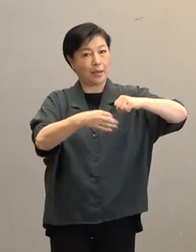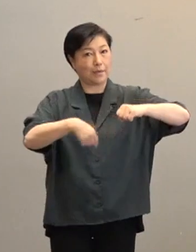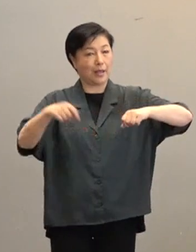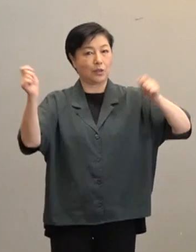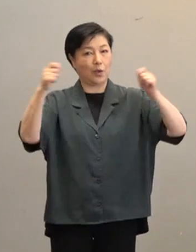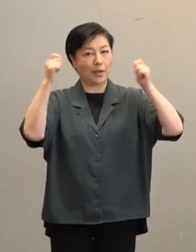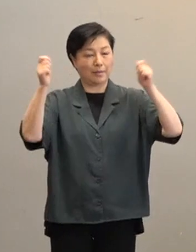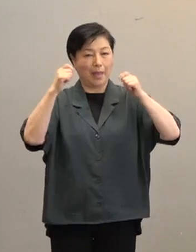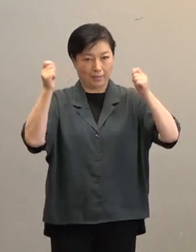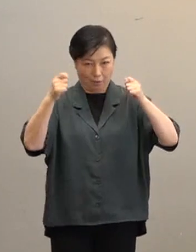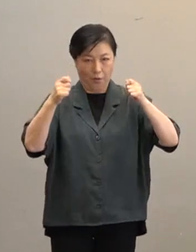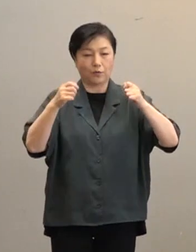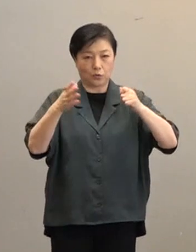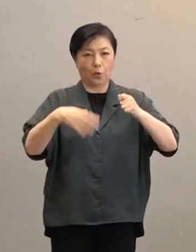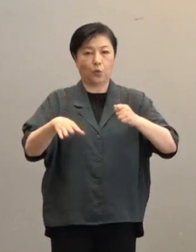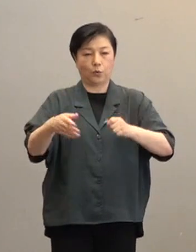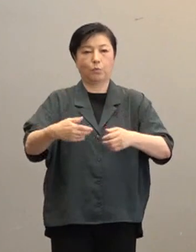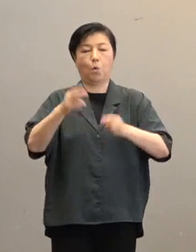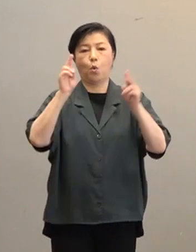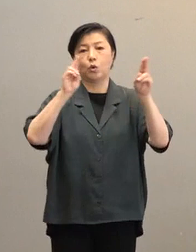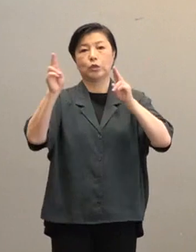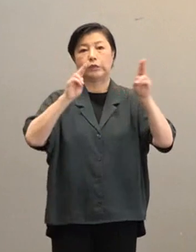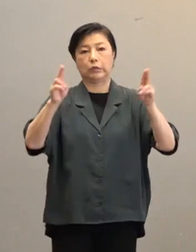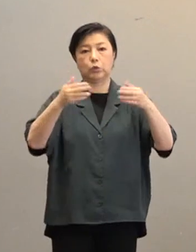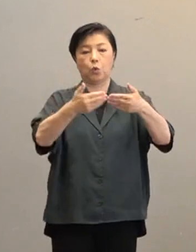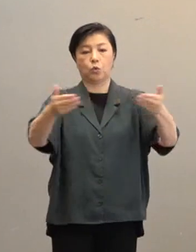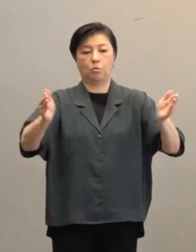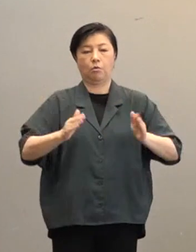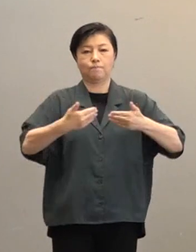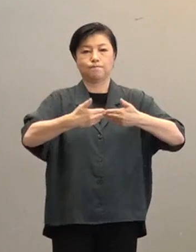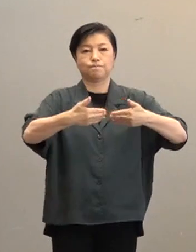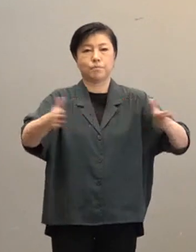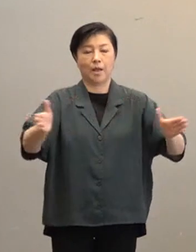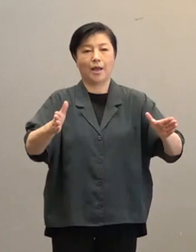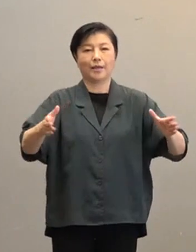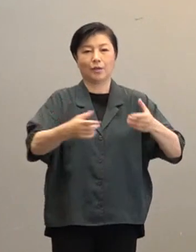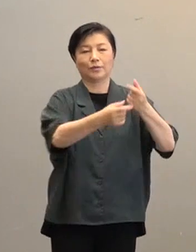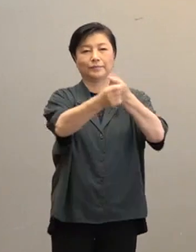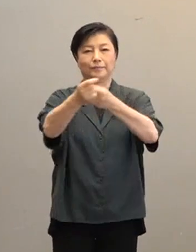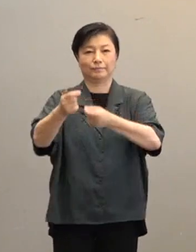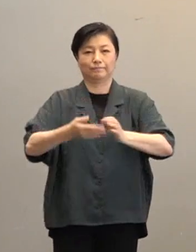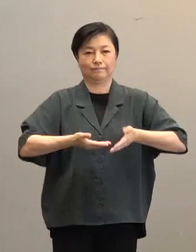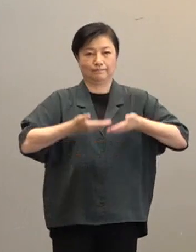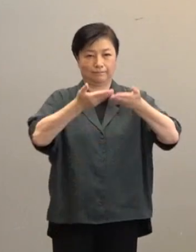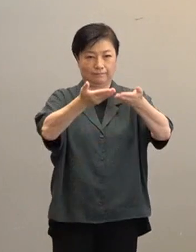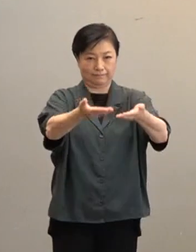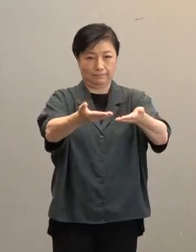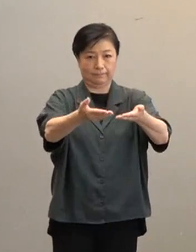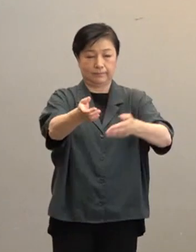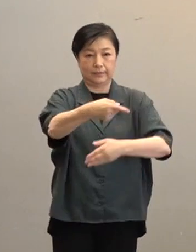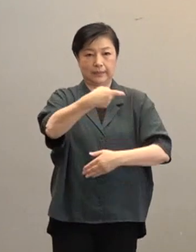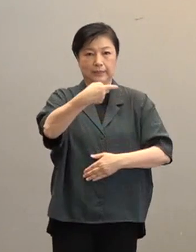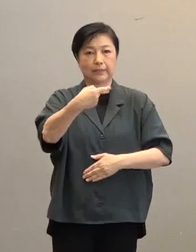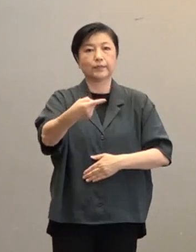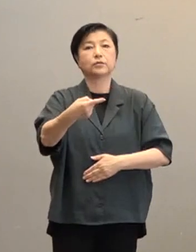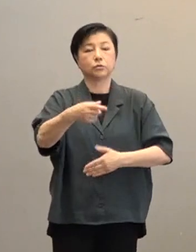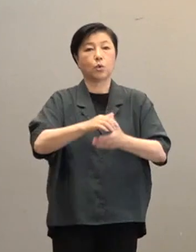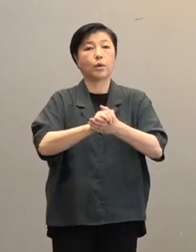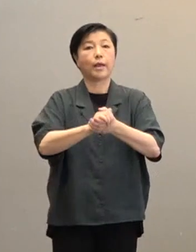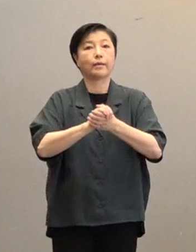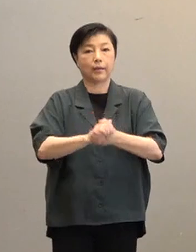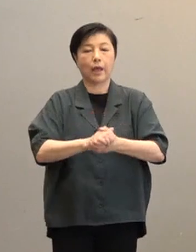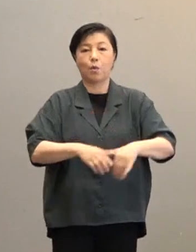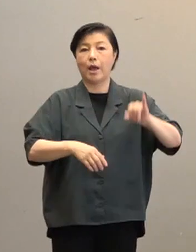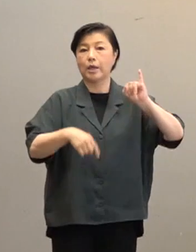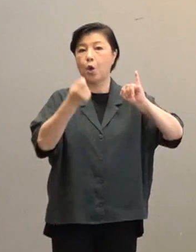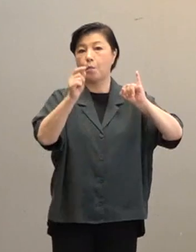ントの情報を企業の枠を超えて一元的に提供することといたしました。第1弾での連携企業は